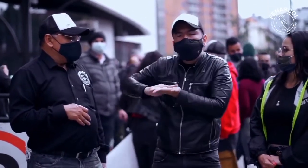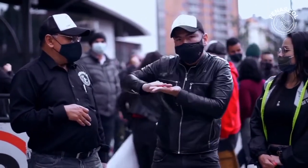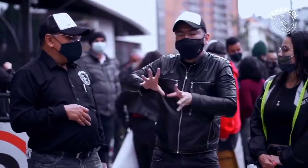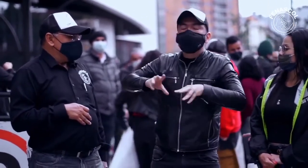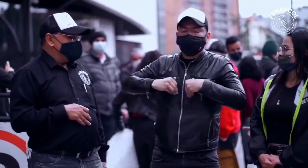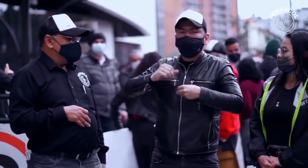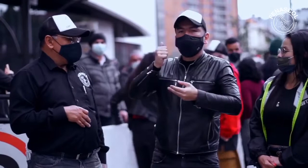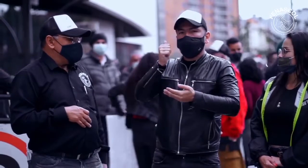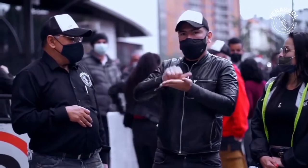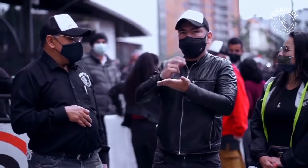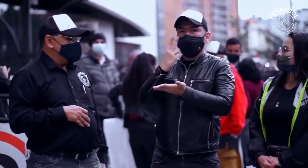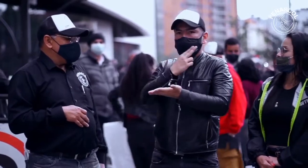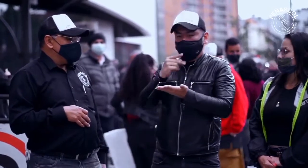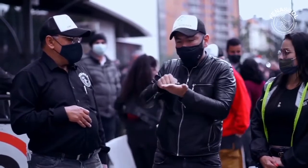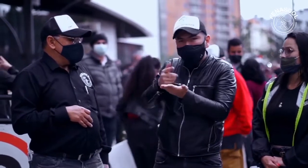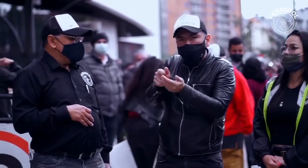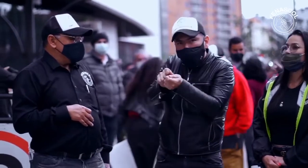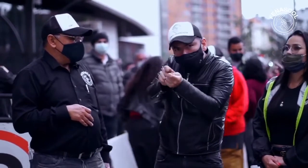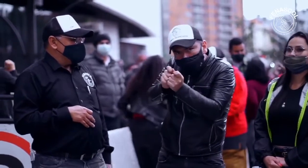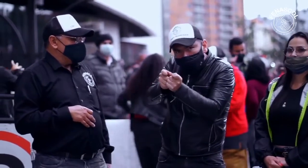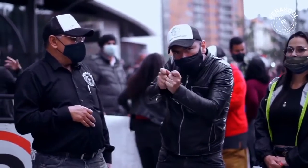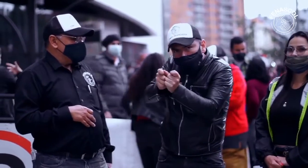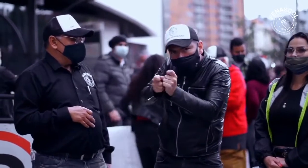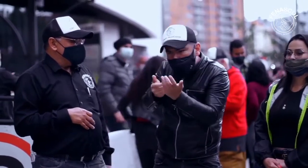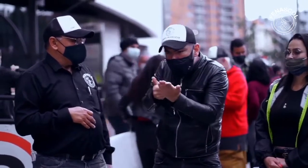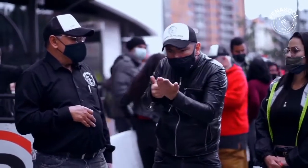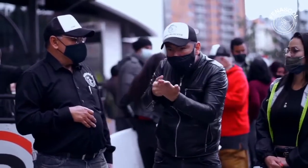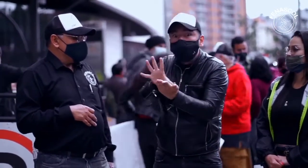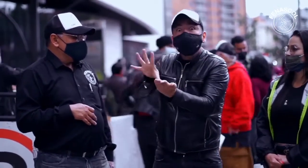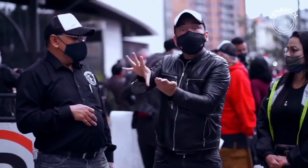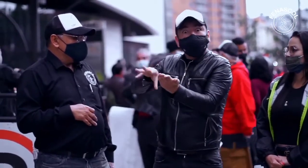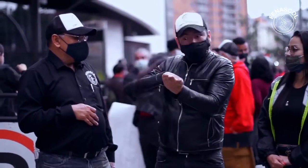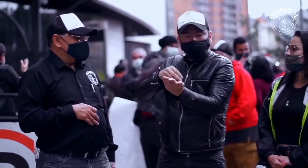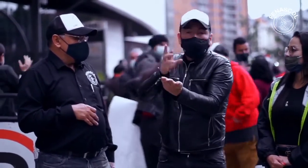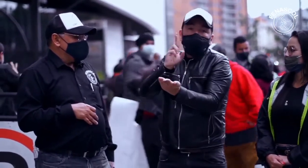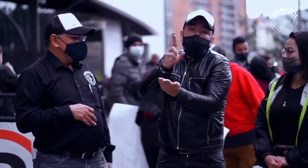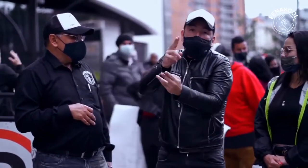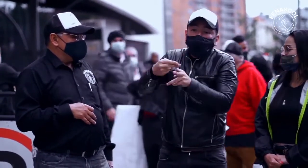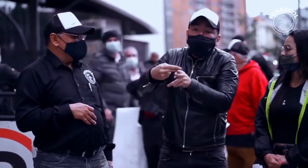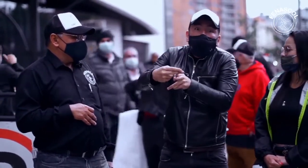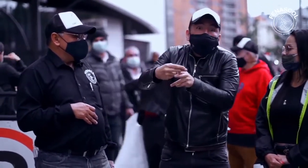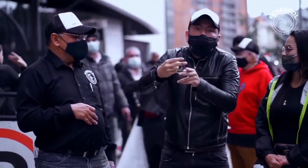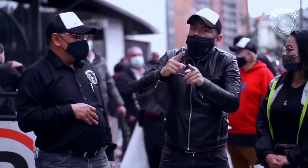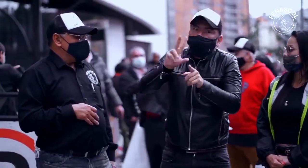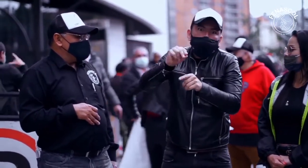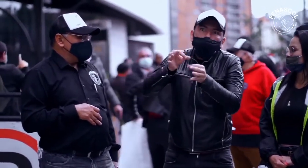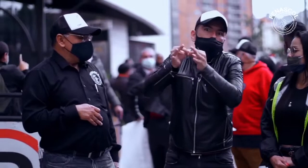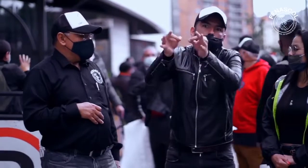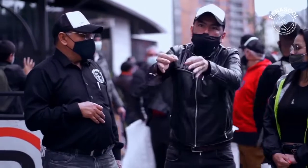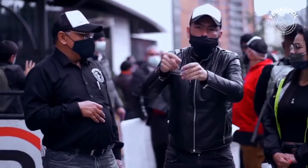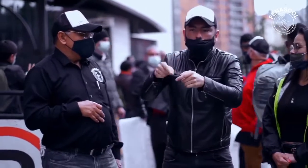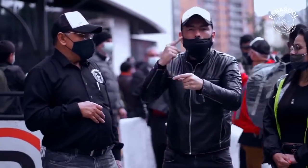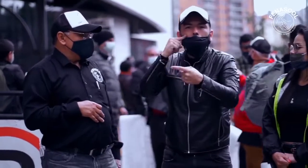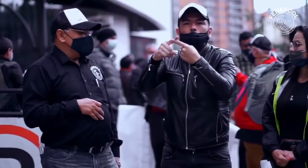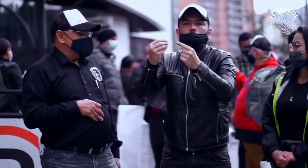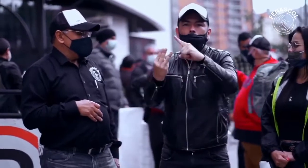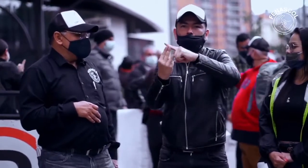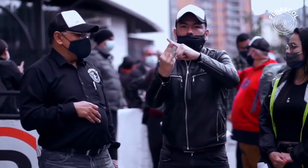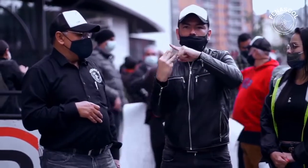por vencerse. Aceptaron esa propuesta, quedó en un acta para hacer los ajustes necesarios al respecto. Ojalá que no sea muy demorado el proceso,